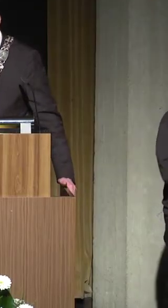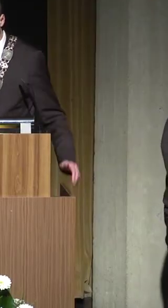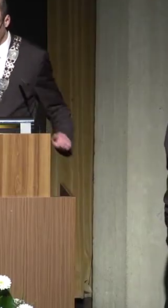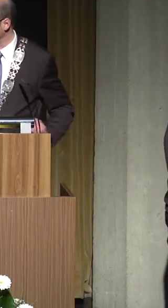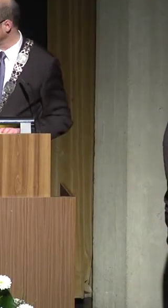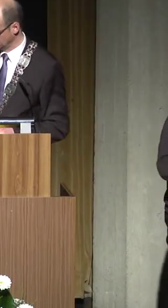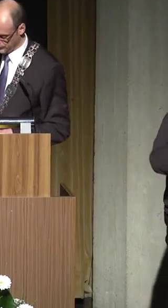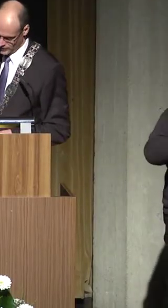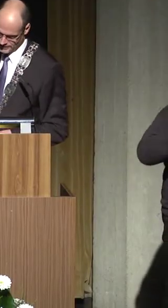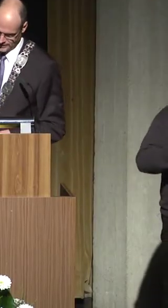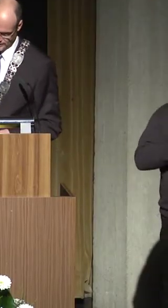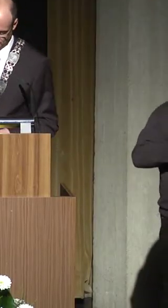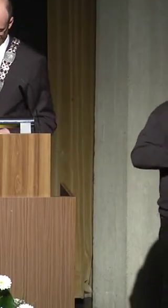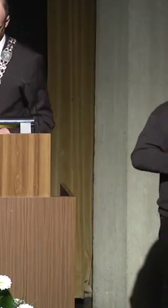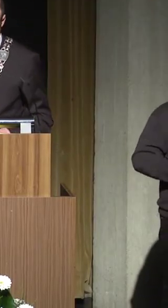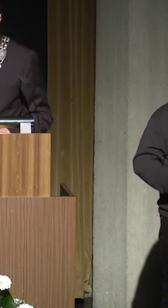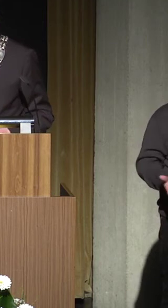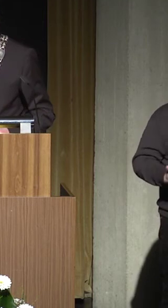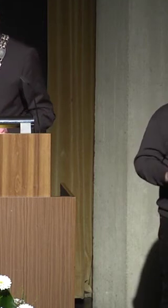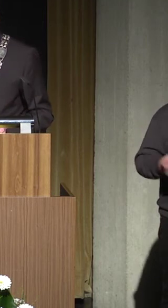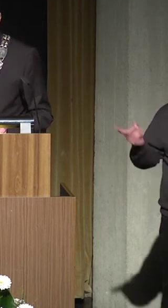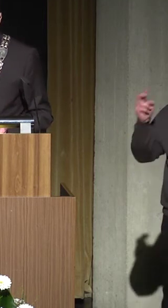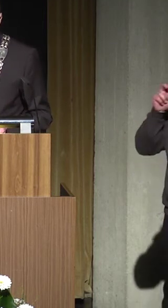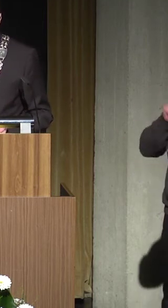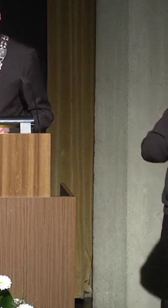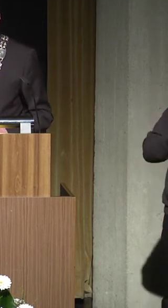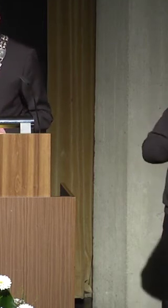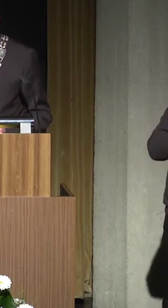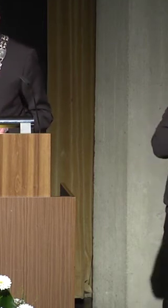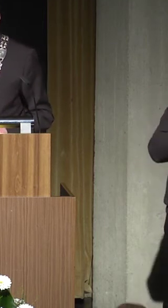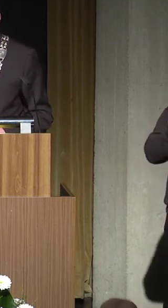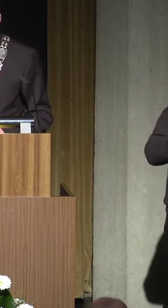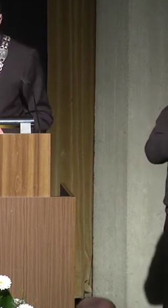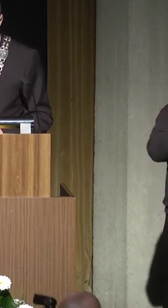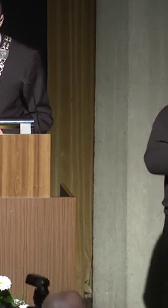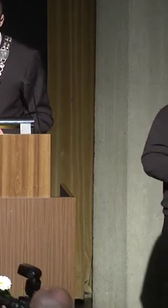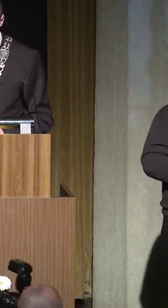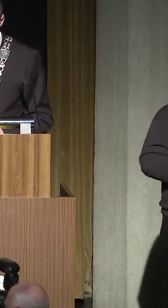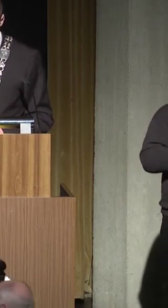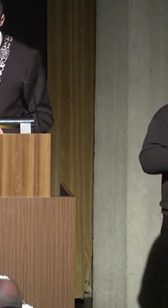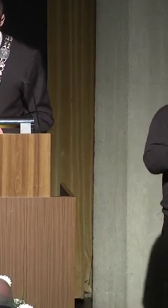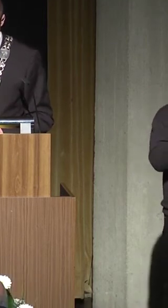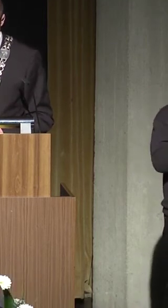wohlfühlen. Als langjähriger Vorsitzender des Seniorenbeirats haben Sie viele verschiedene Projekte aufgegriffen,